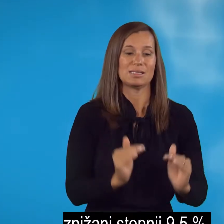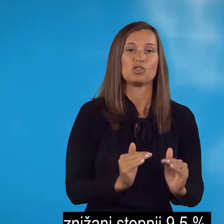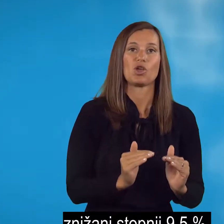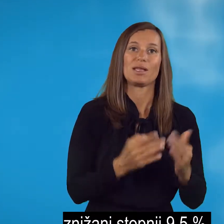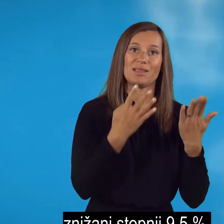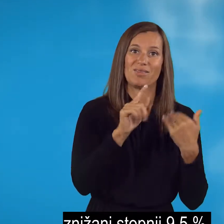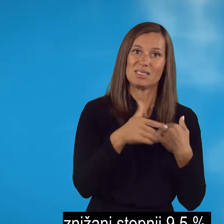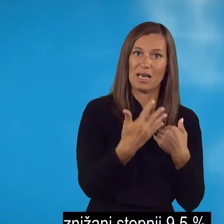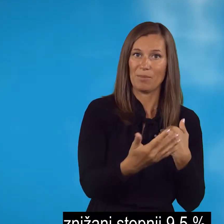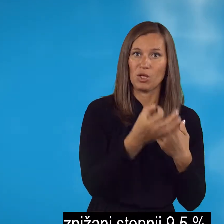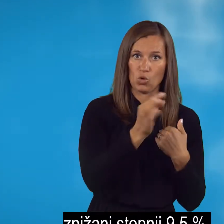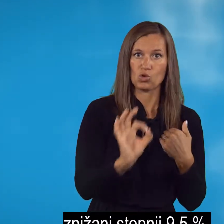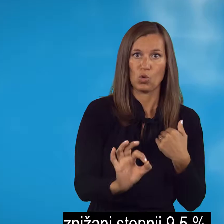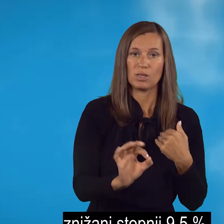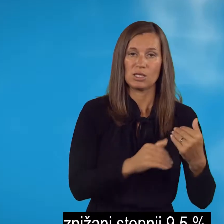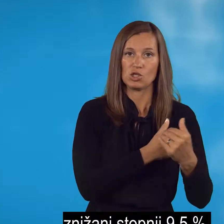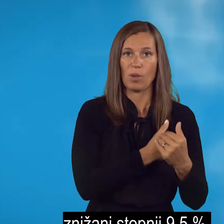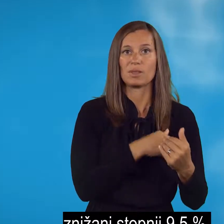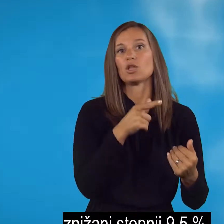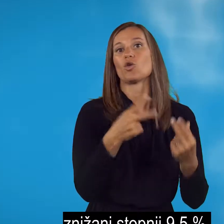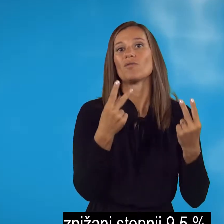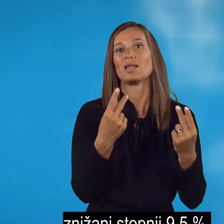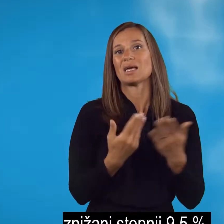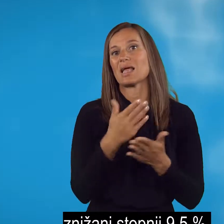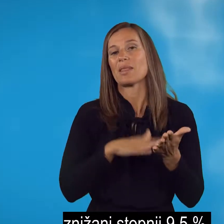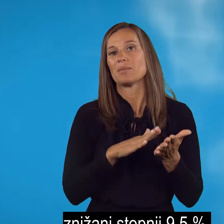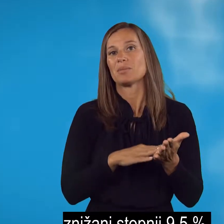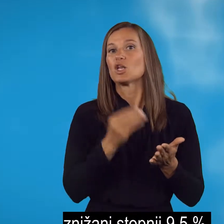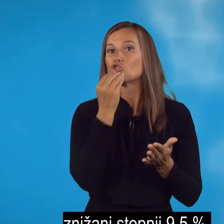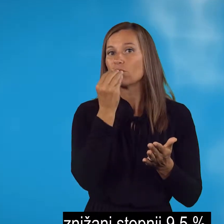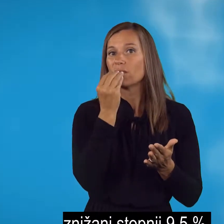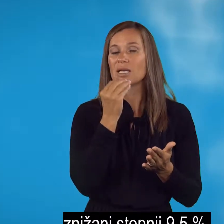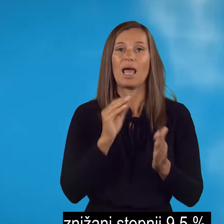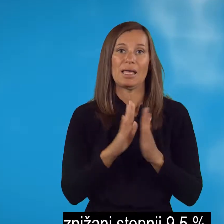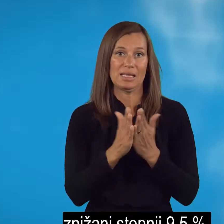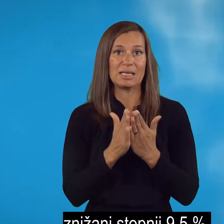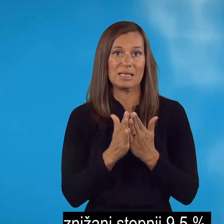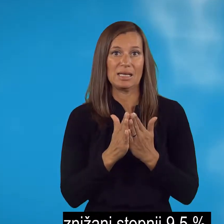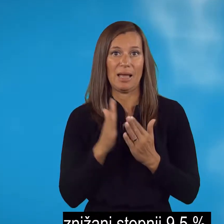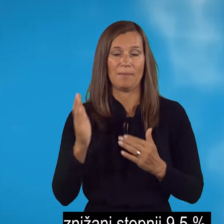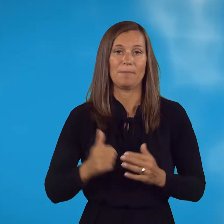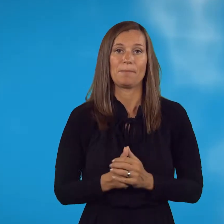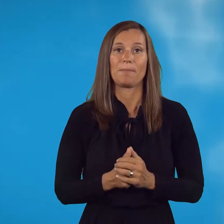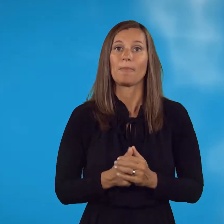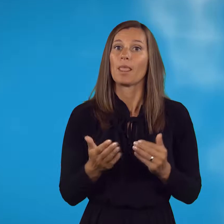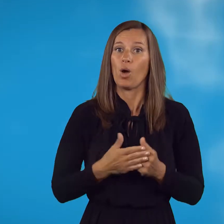znižani 9,5-odstotni stopnji, ki velja na primer za živila in knjige. Ob